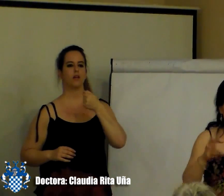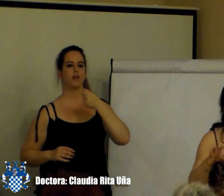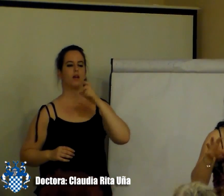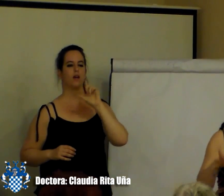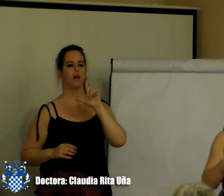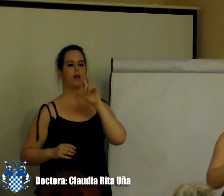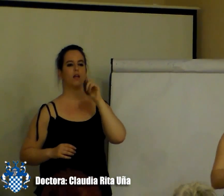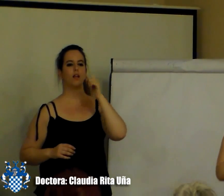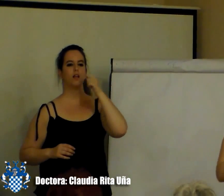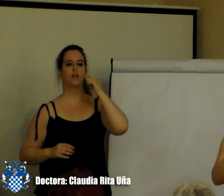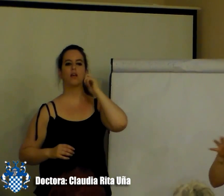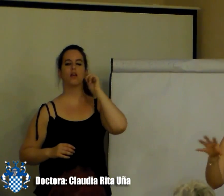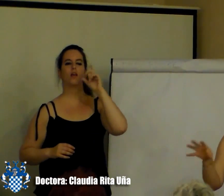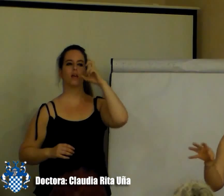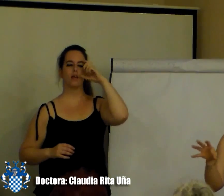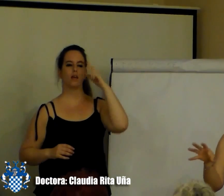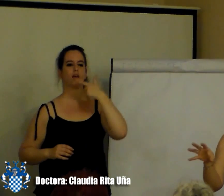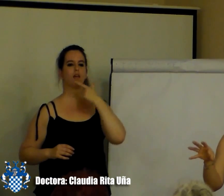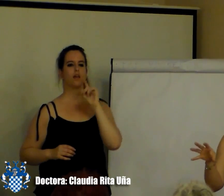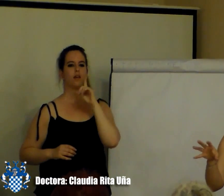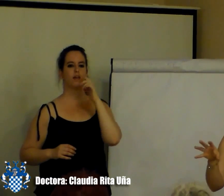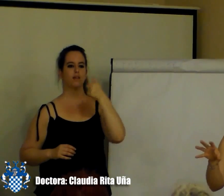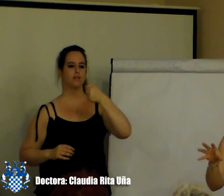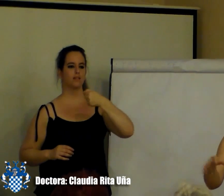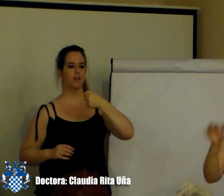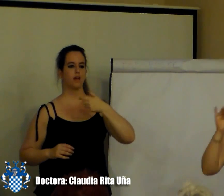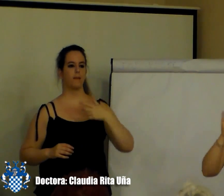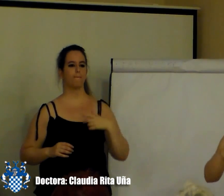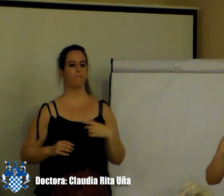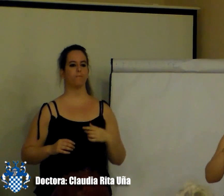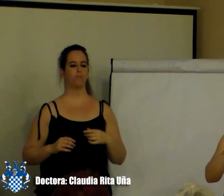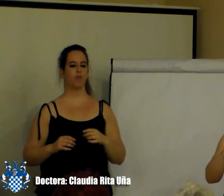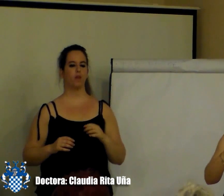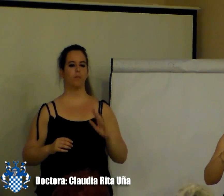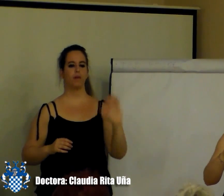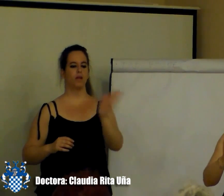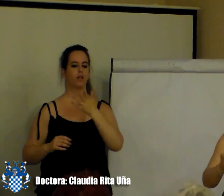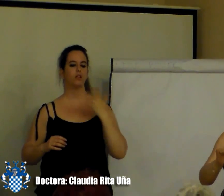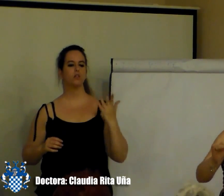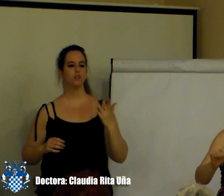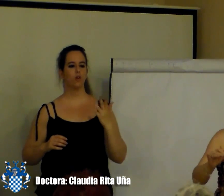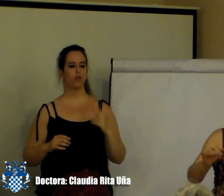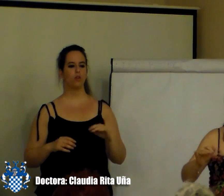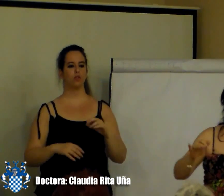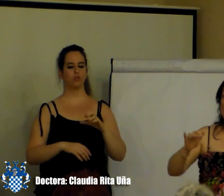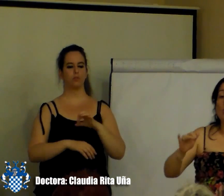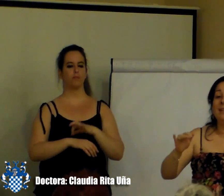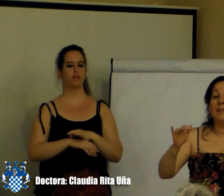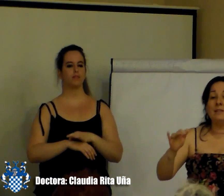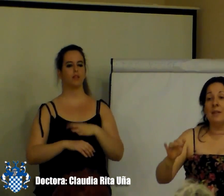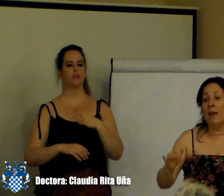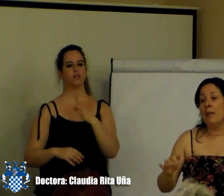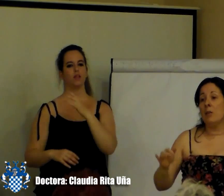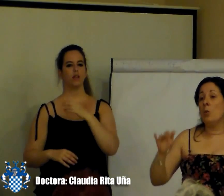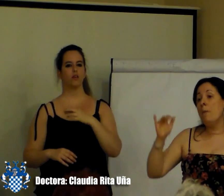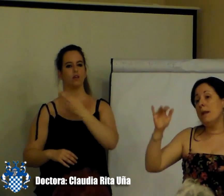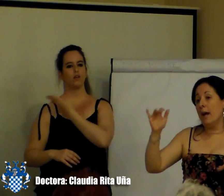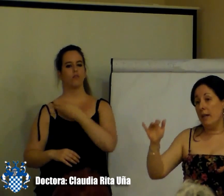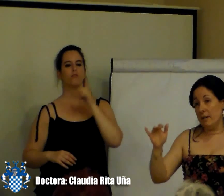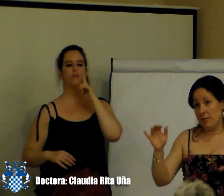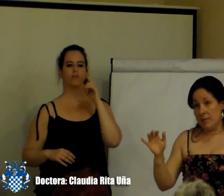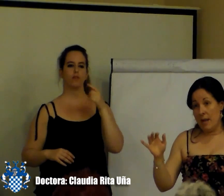estímulos normalmente dolorosos para cualquier persona de la población. El paciente fibromiálgico lo siente con una